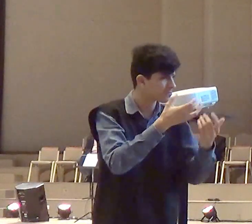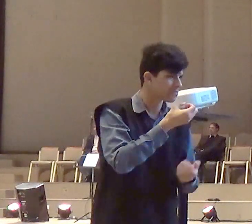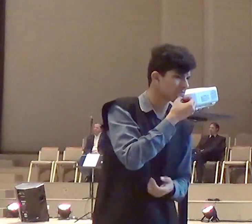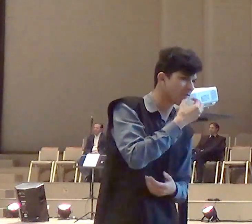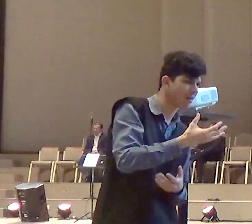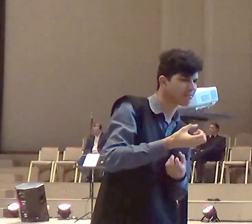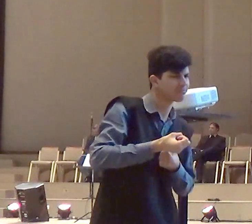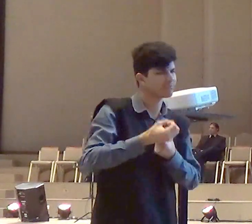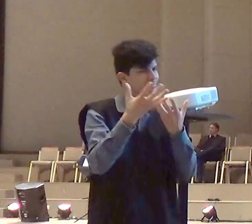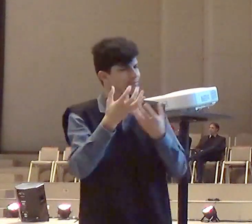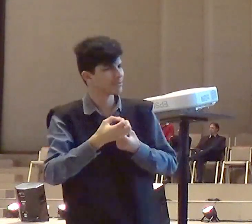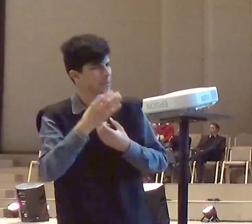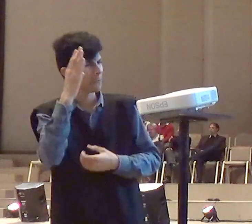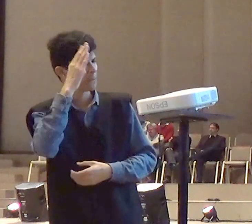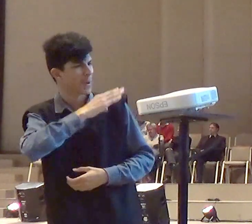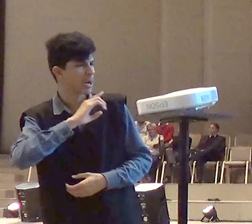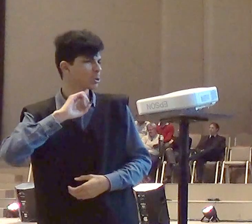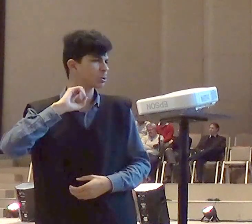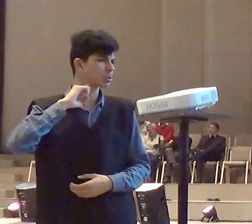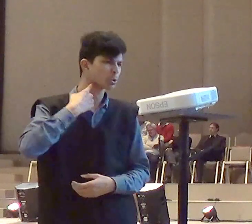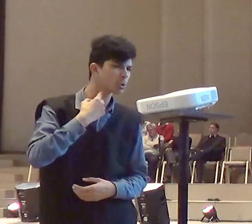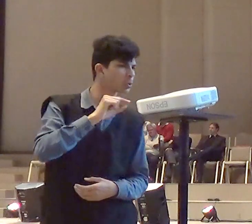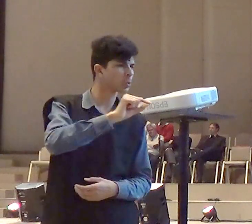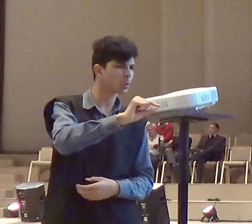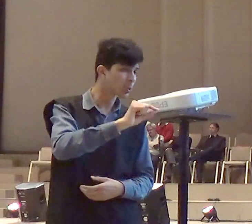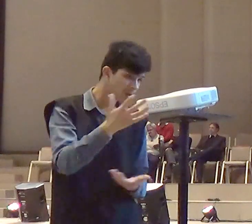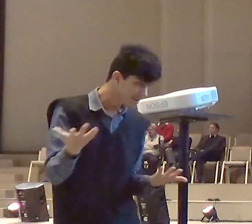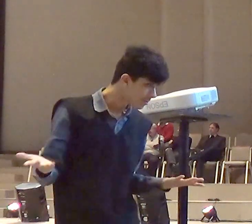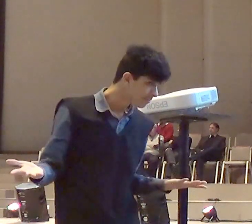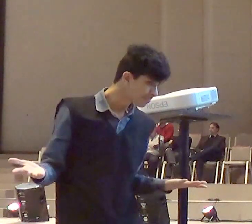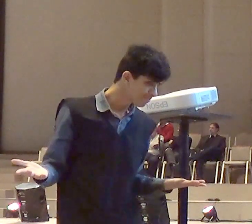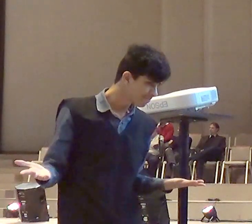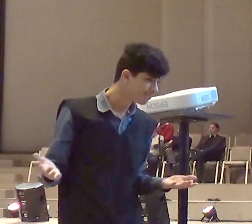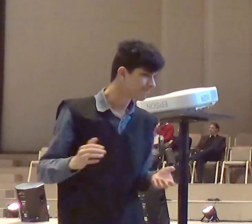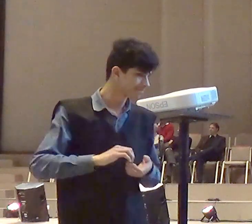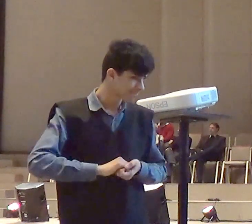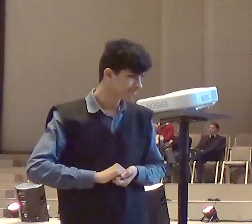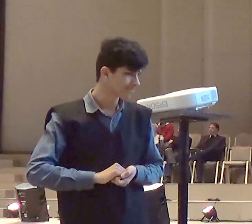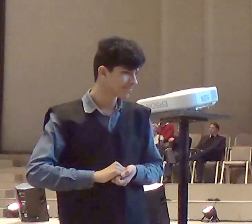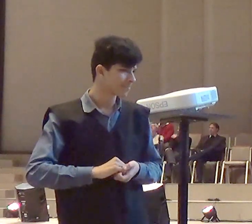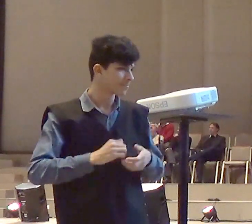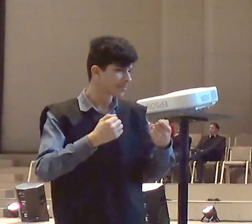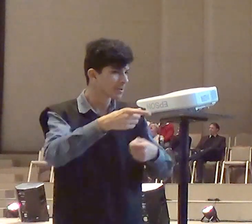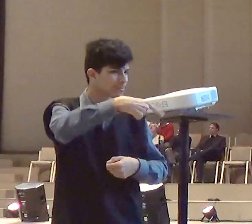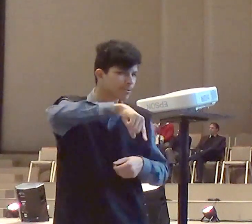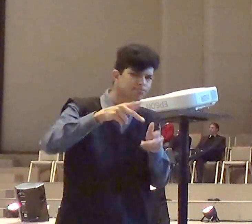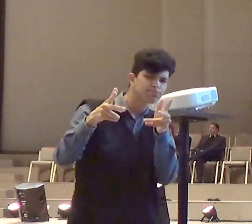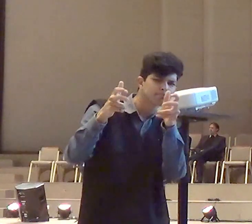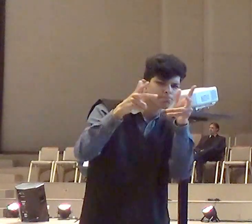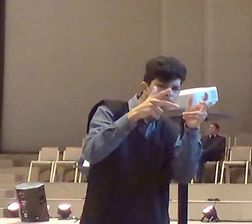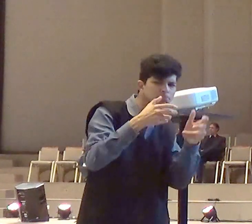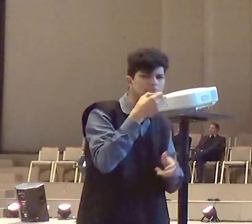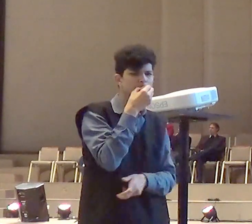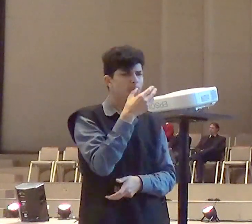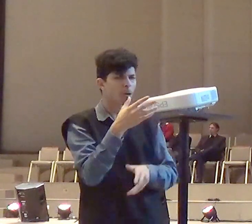vida a intenção das pessoas a leitura que fazemos dos fatos e